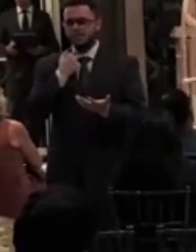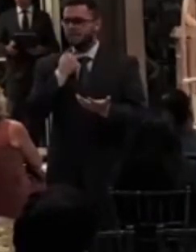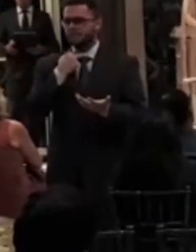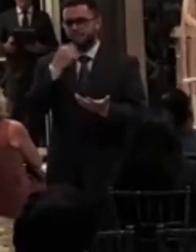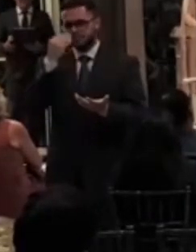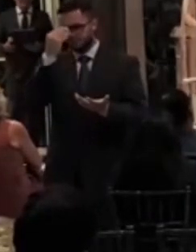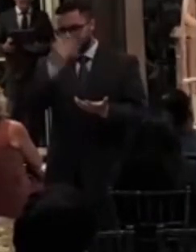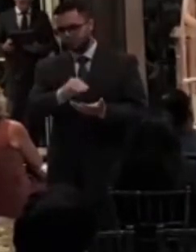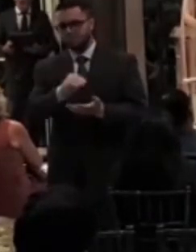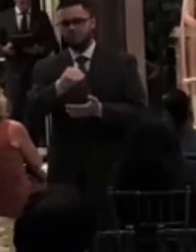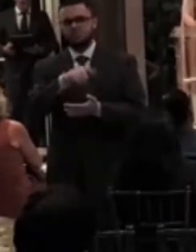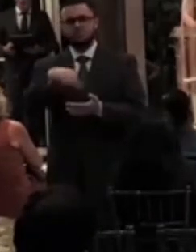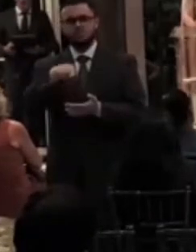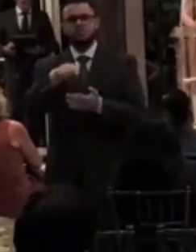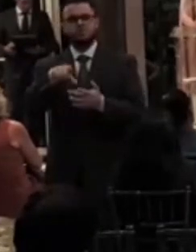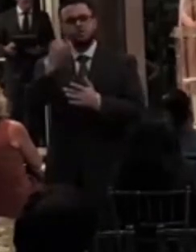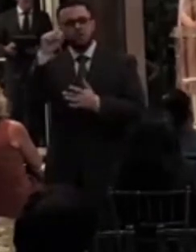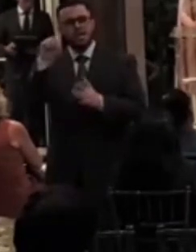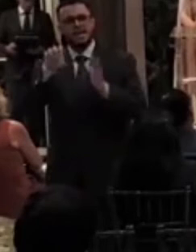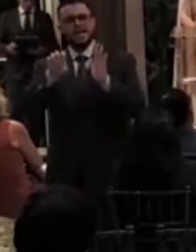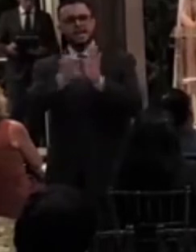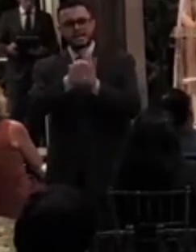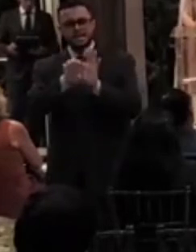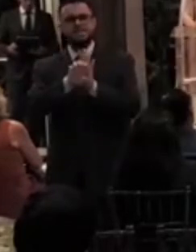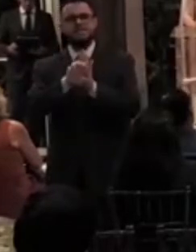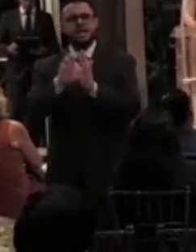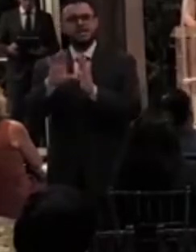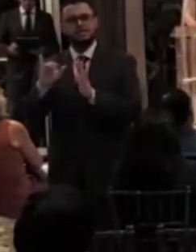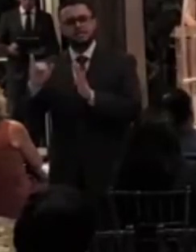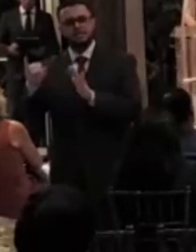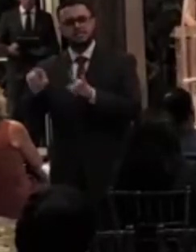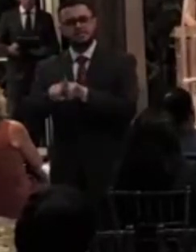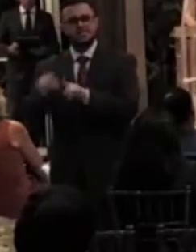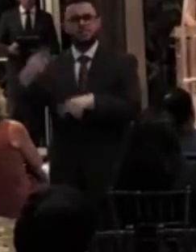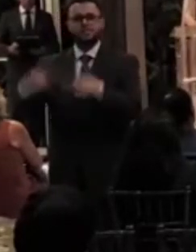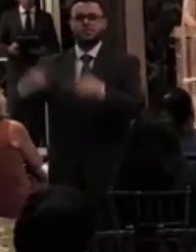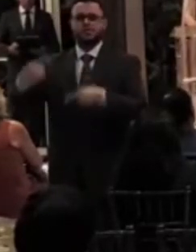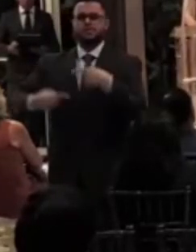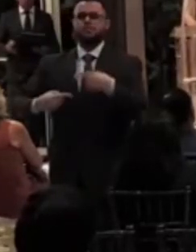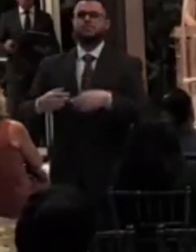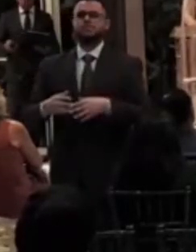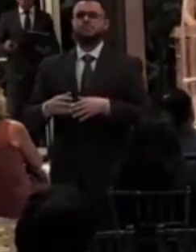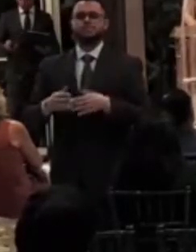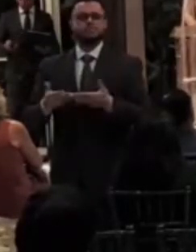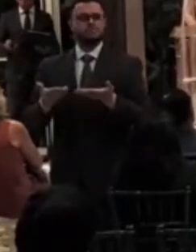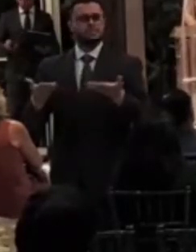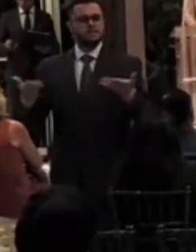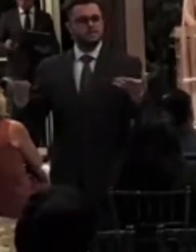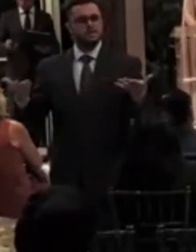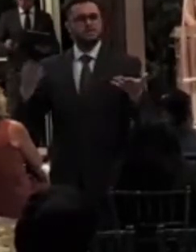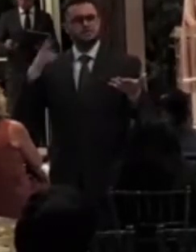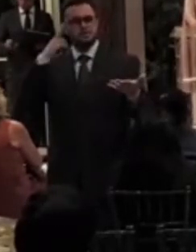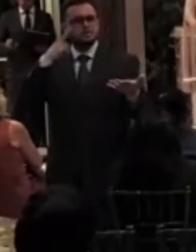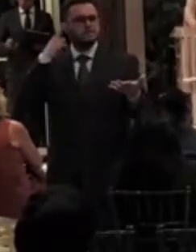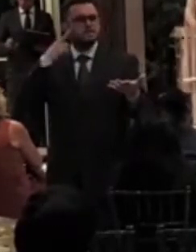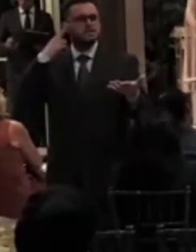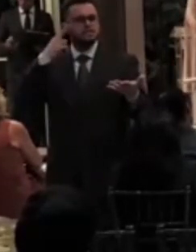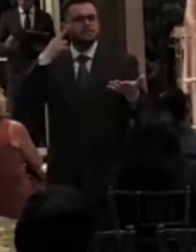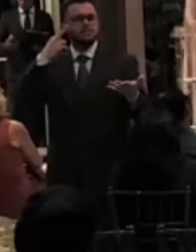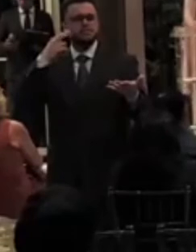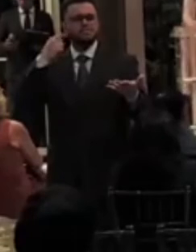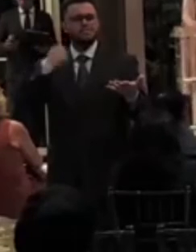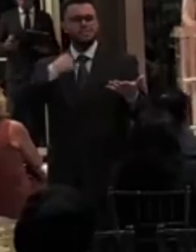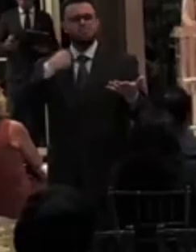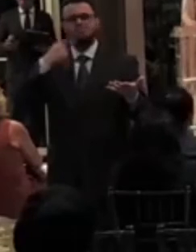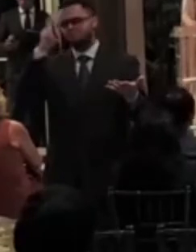mão dessa escolha ética, científica e política. Toda essa reflexão me leva a